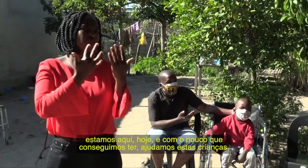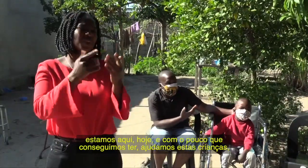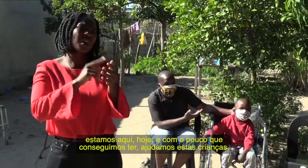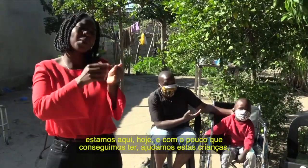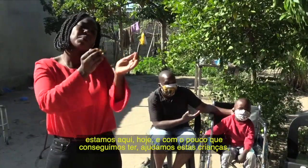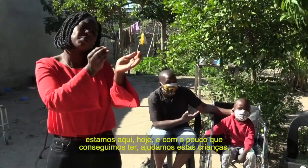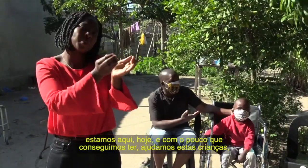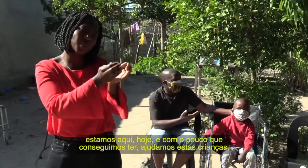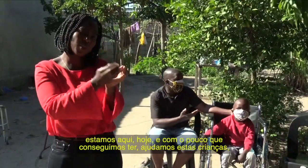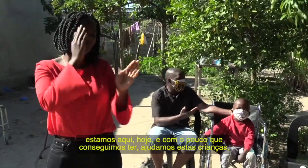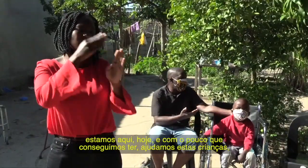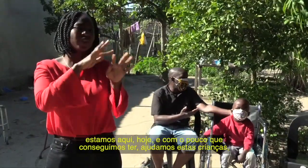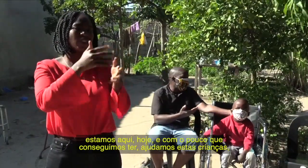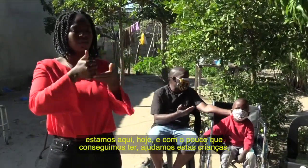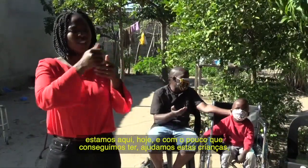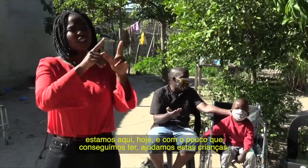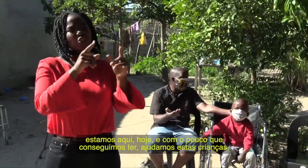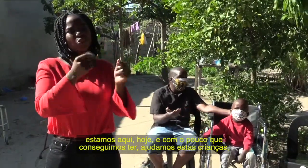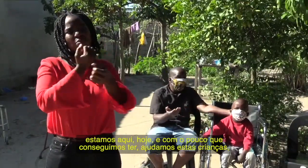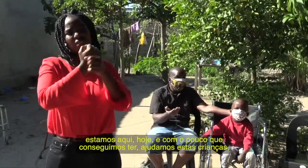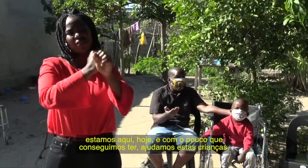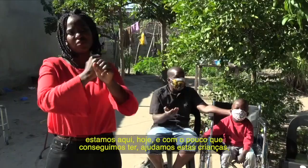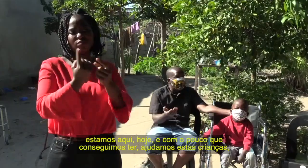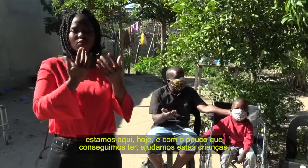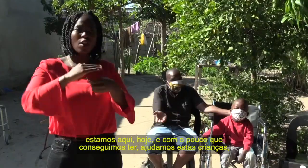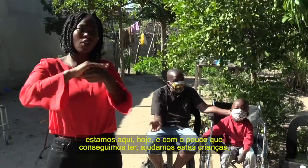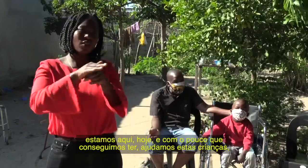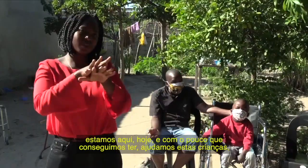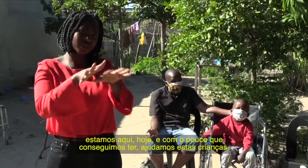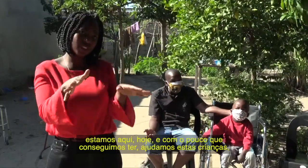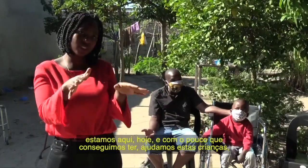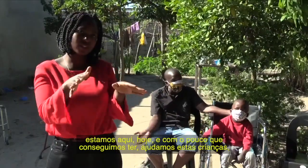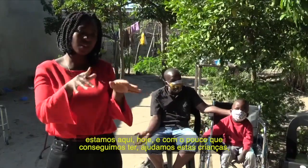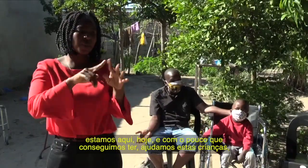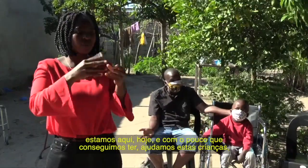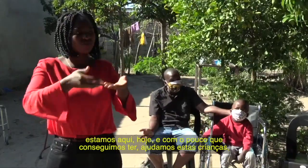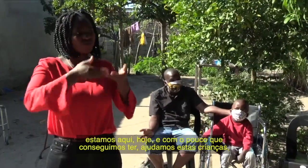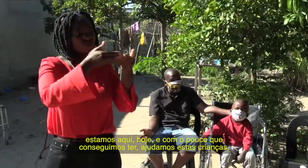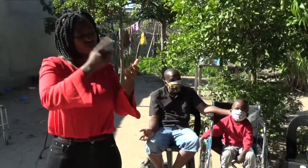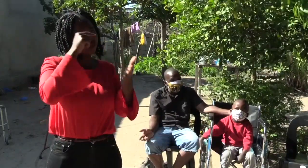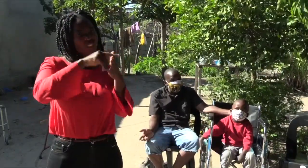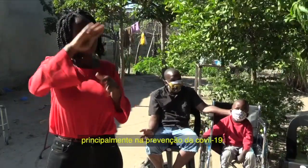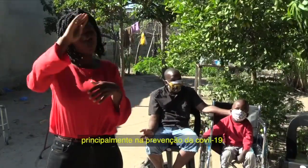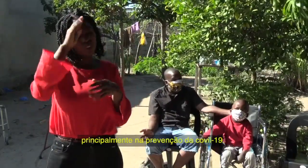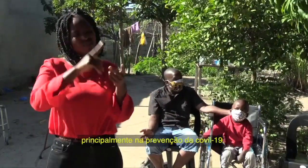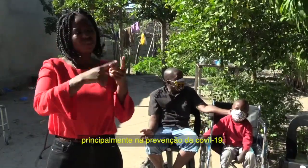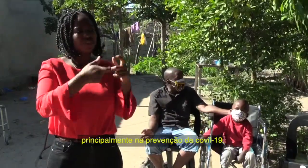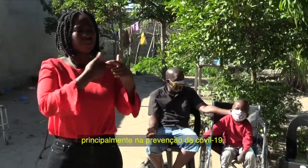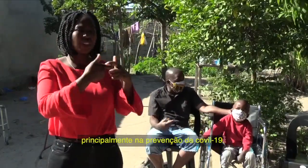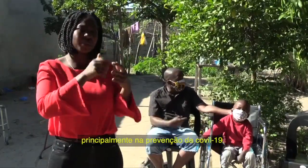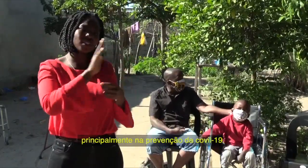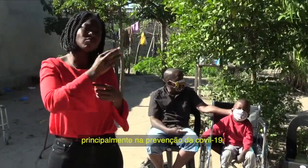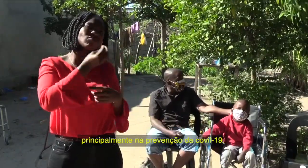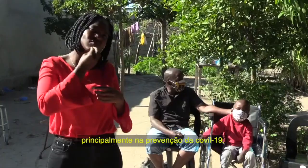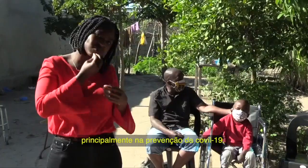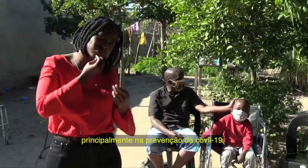hoje e com o pouco que nós conseguimos ter, ajudamos essas crianças e também, principalmente, na